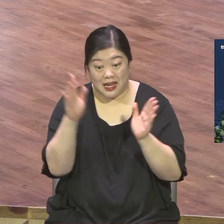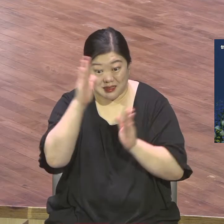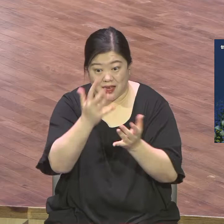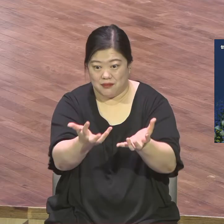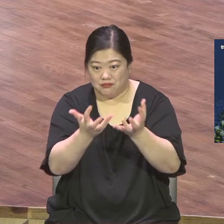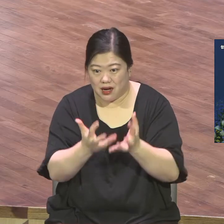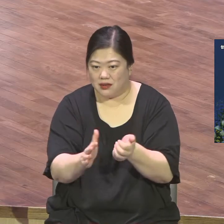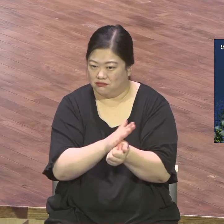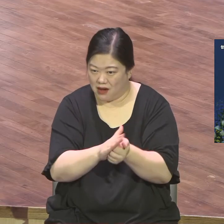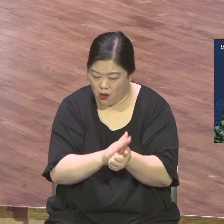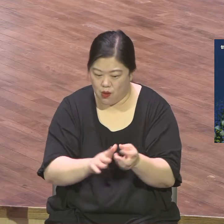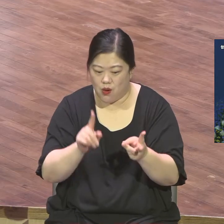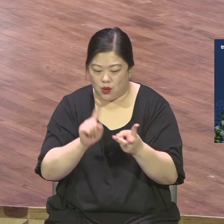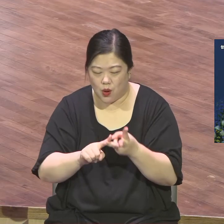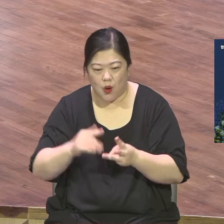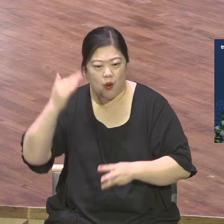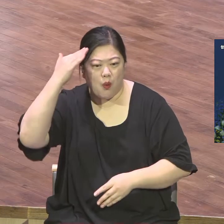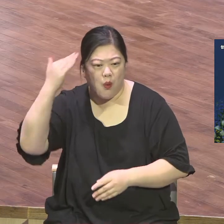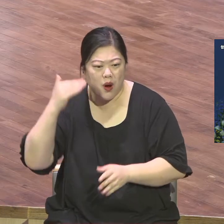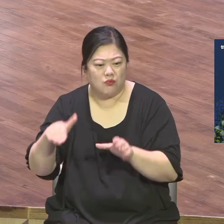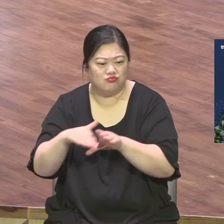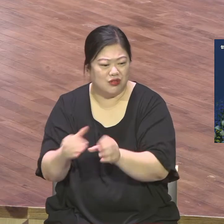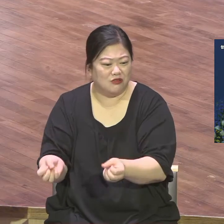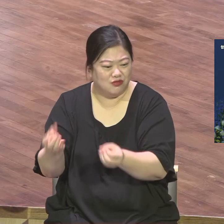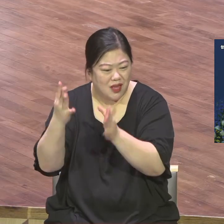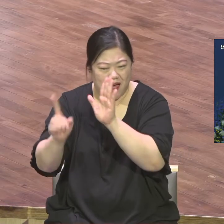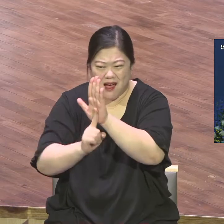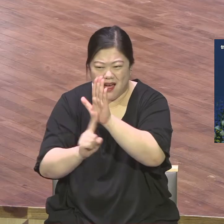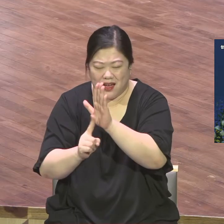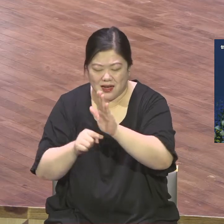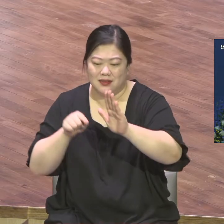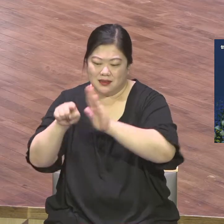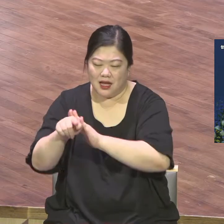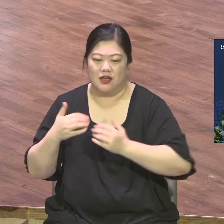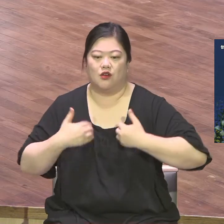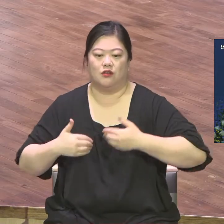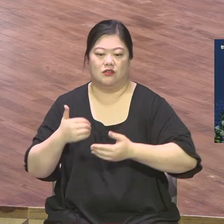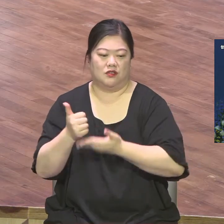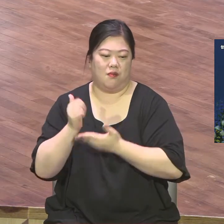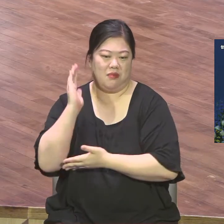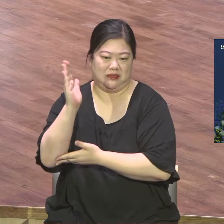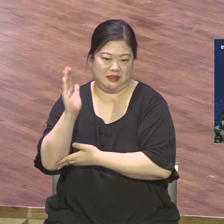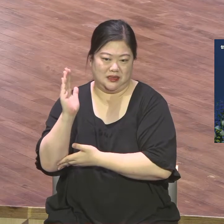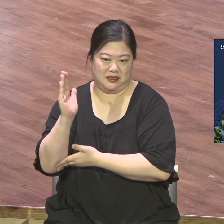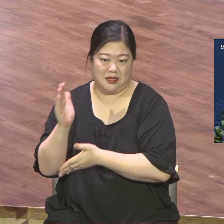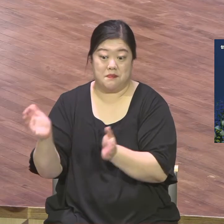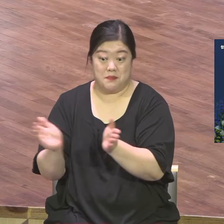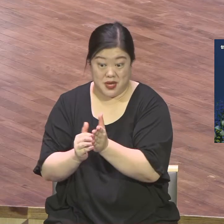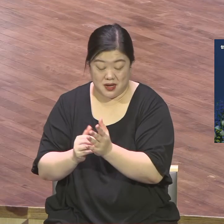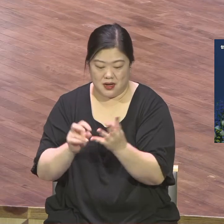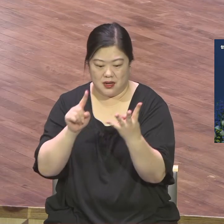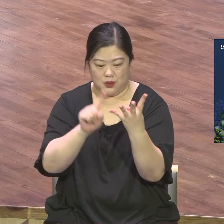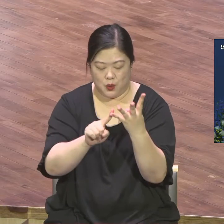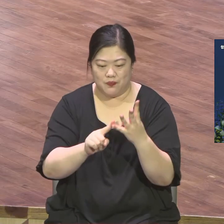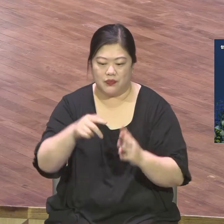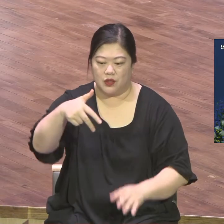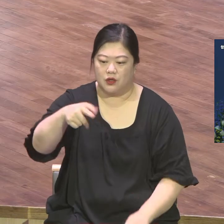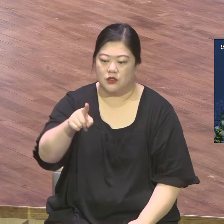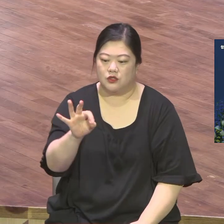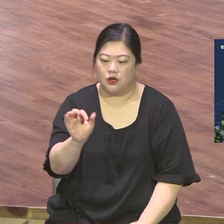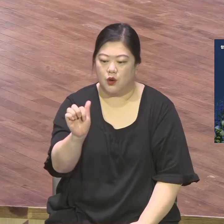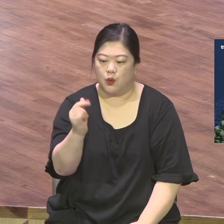코리아 문화축제 영전 메시지를 그렇게 선보였습니다. 이어서 정혁훈 선교사님